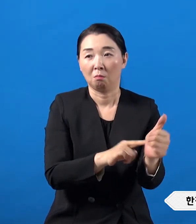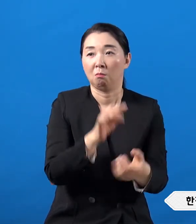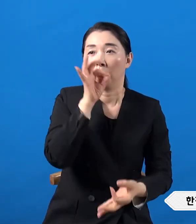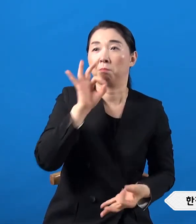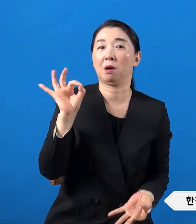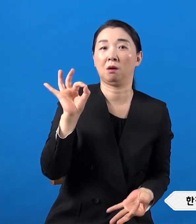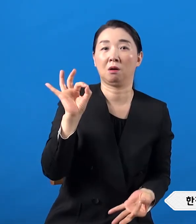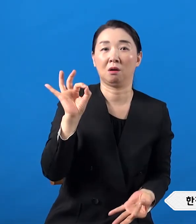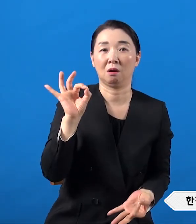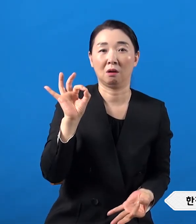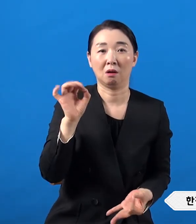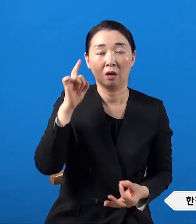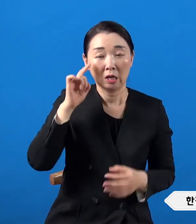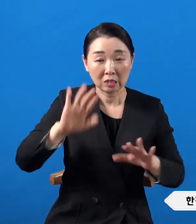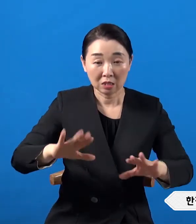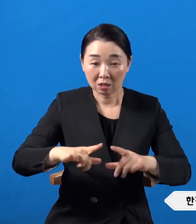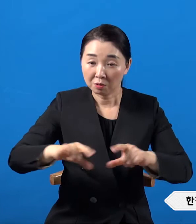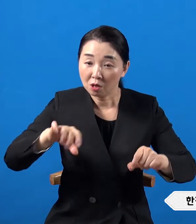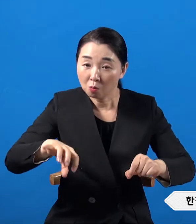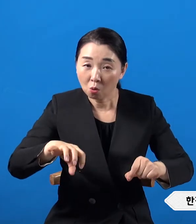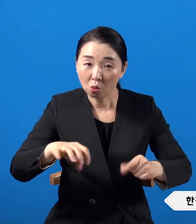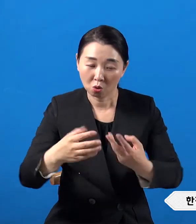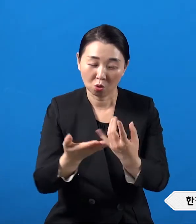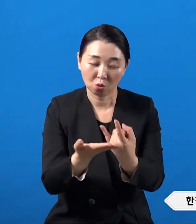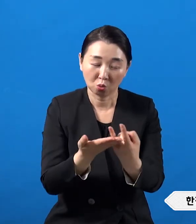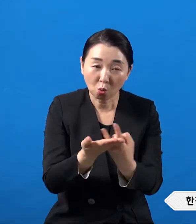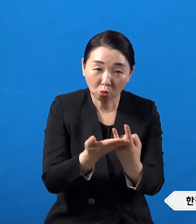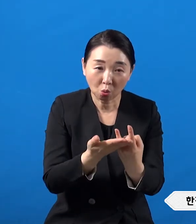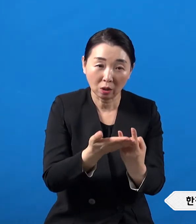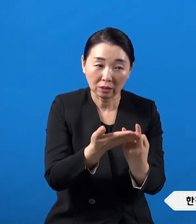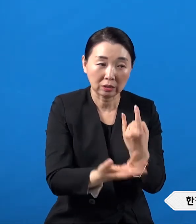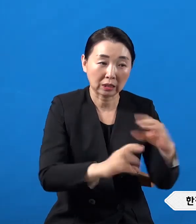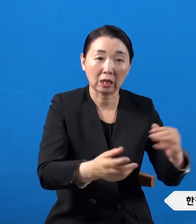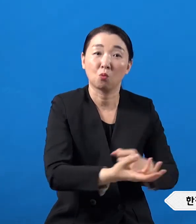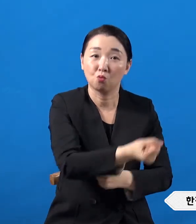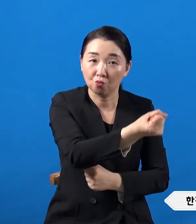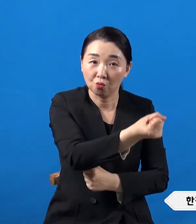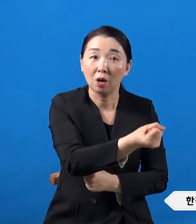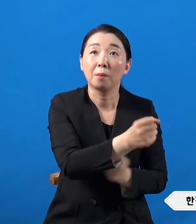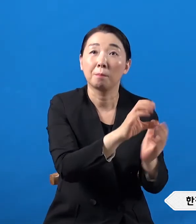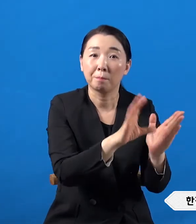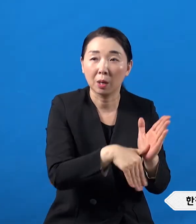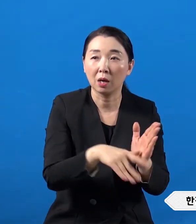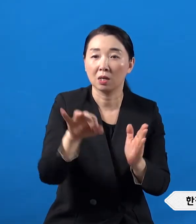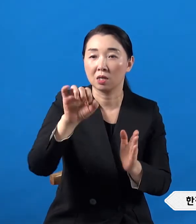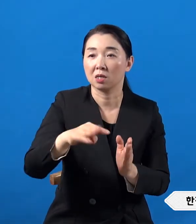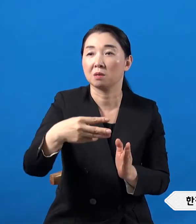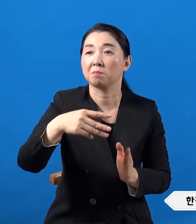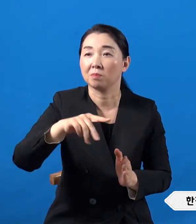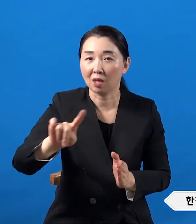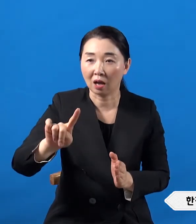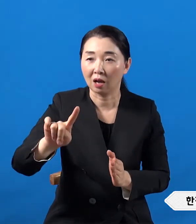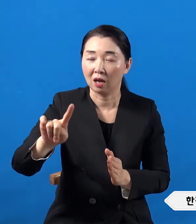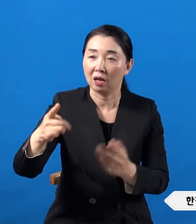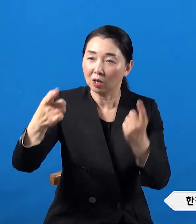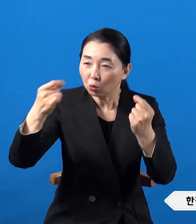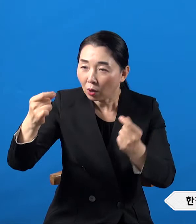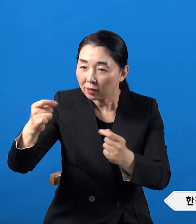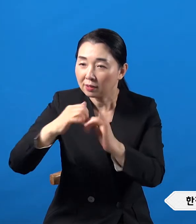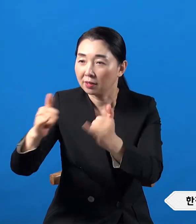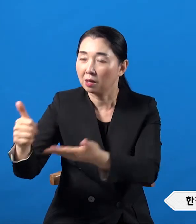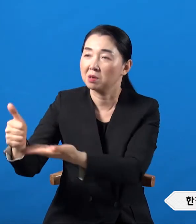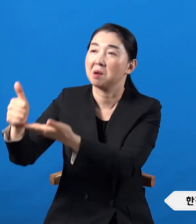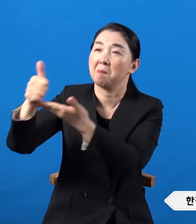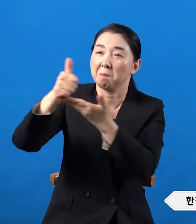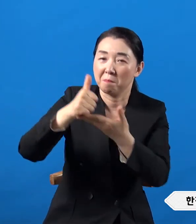못합니다. 지금 일본이 독도를 자기 땅이라고 우길 때에 입다 같은 사람을 외무부 장관으로